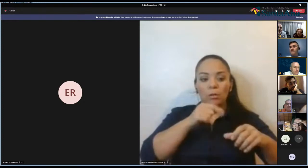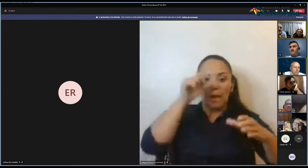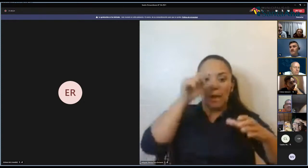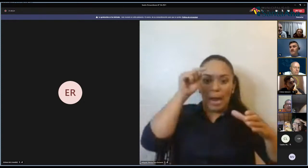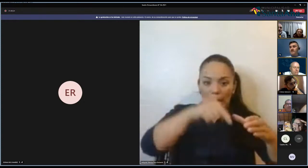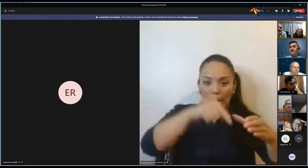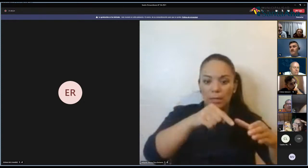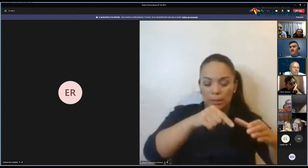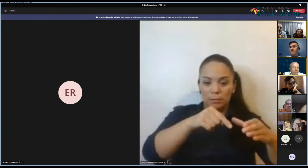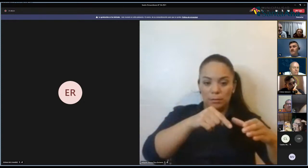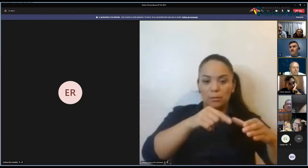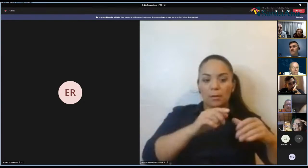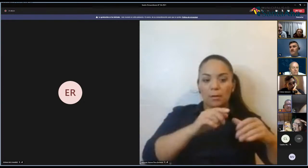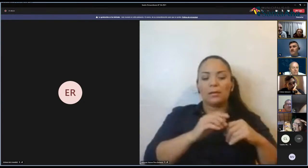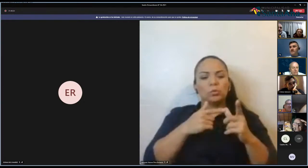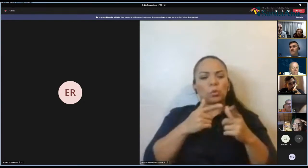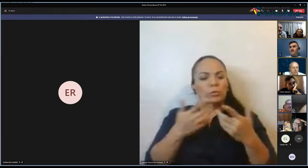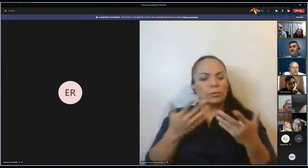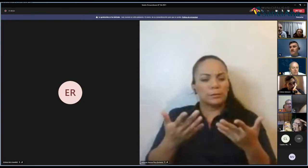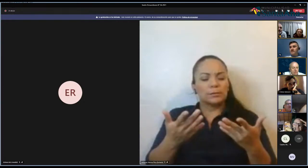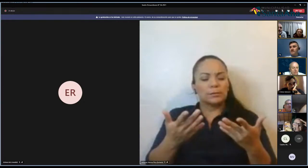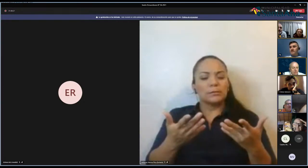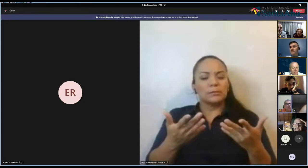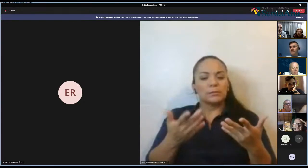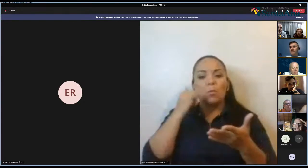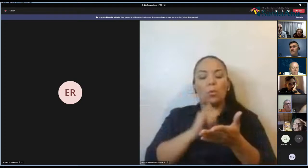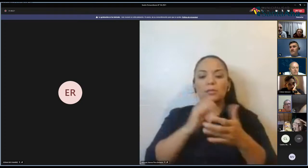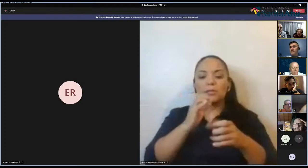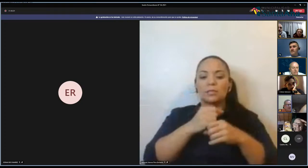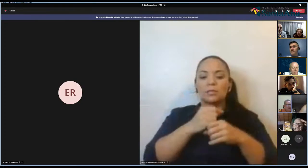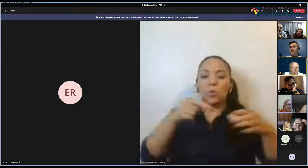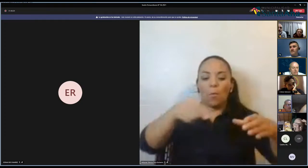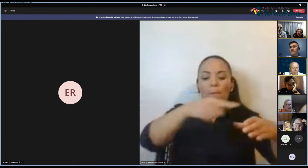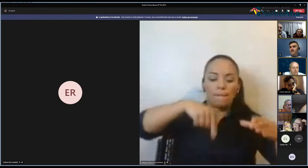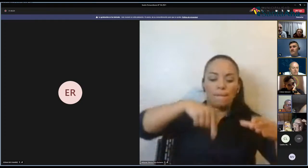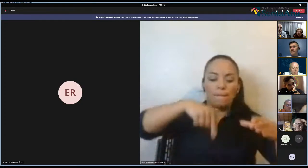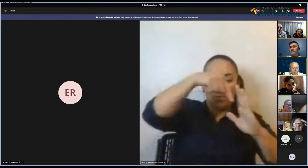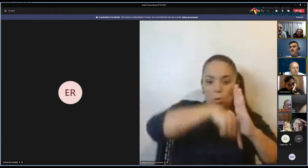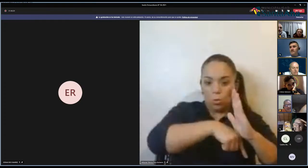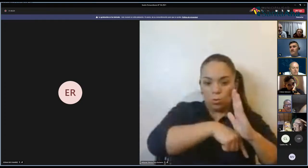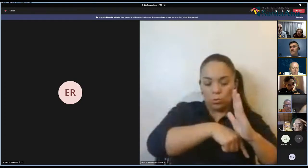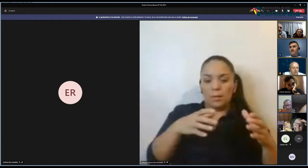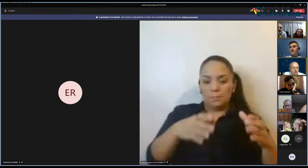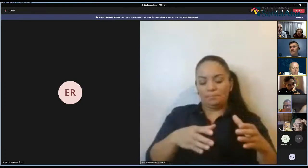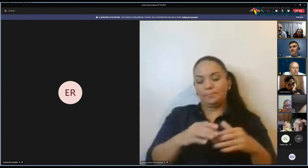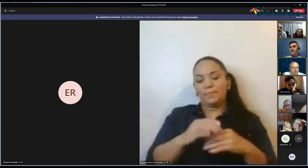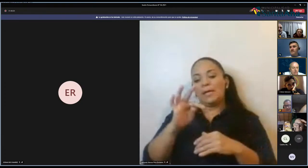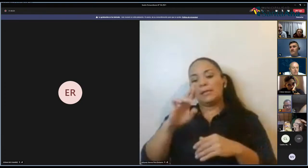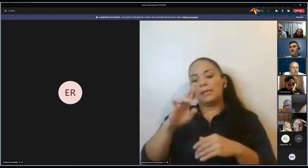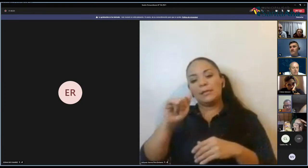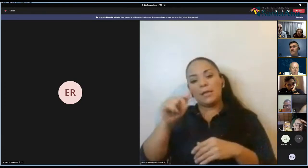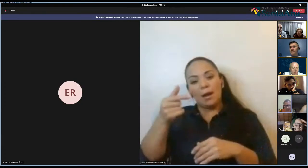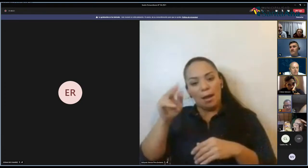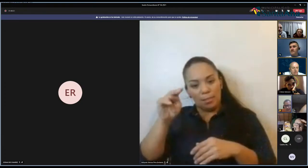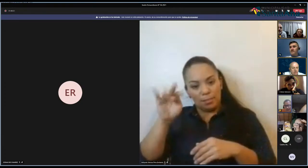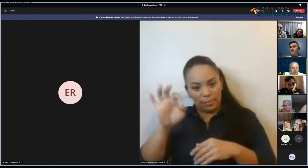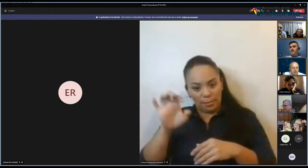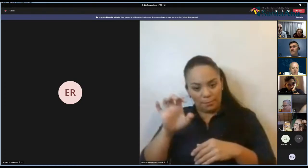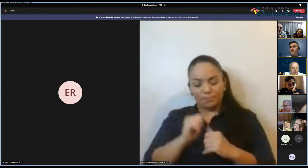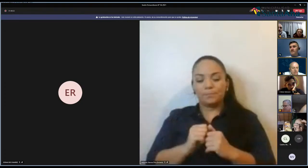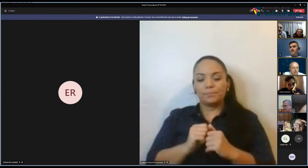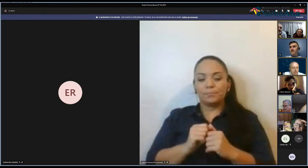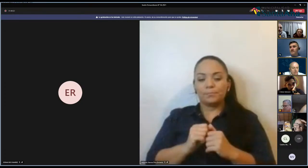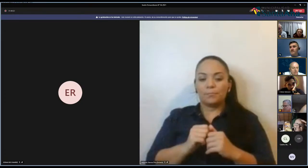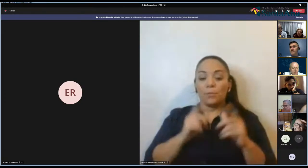para eso es eso es que se hizo el pozo y sede de oltra gran play el diámetro que usted también